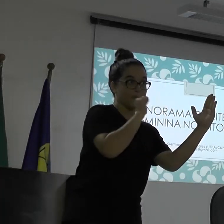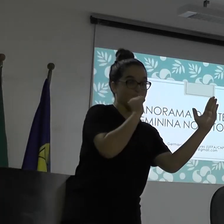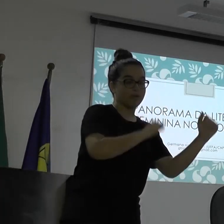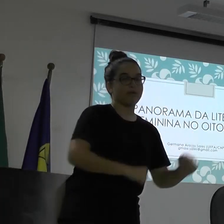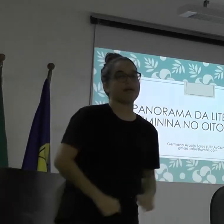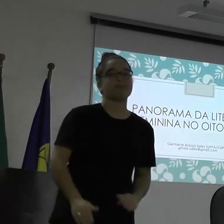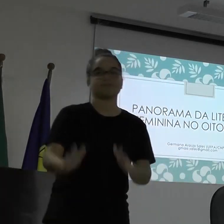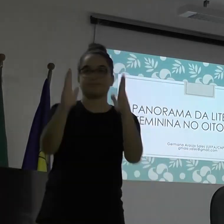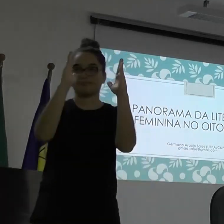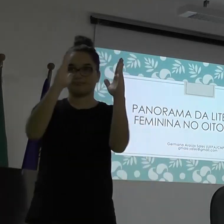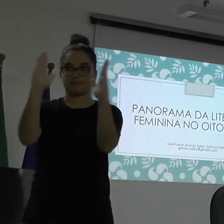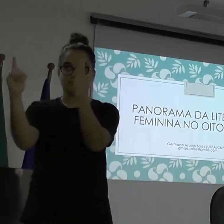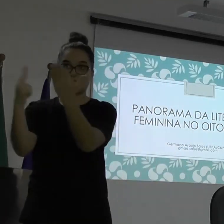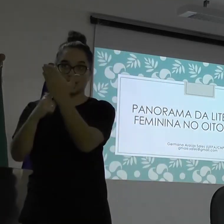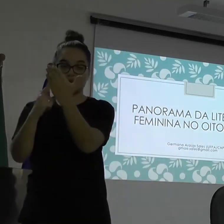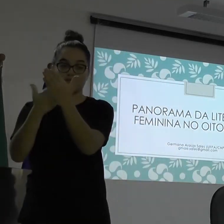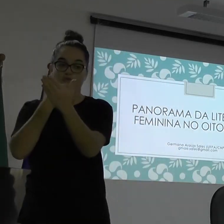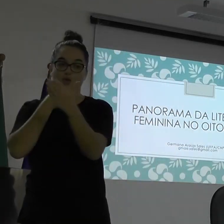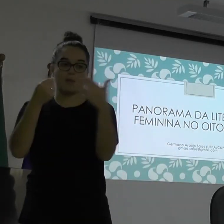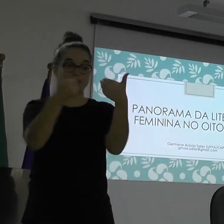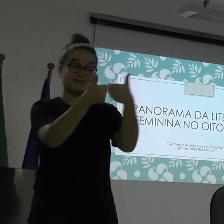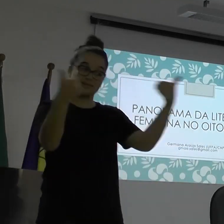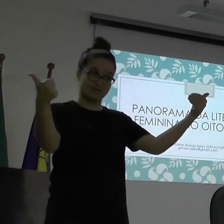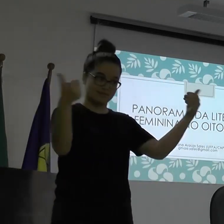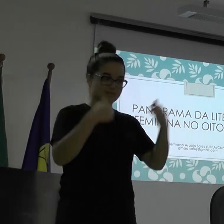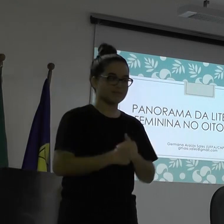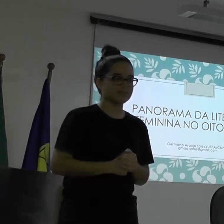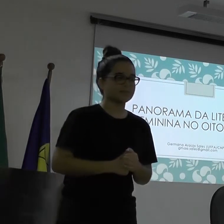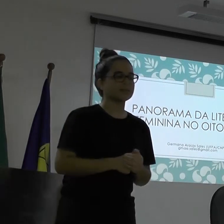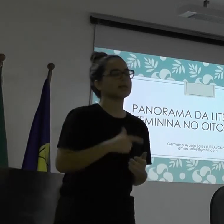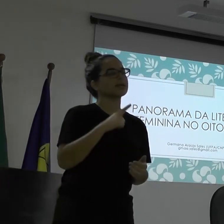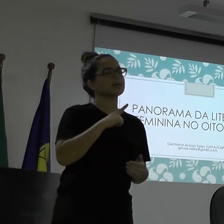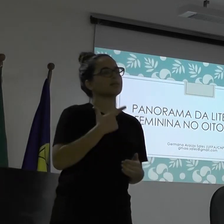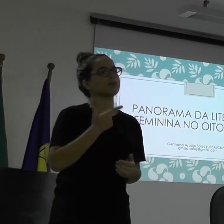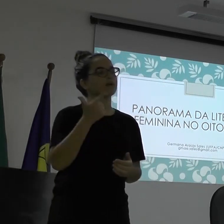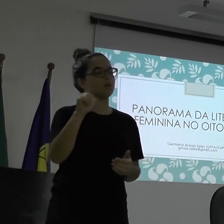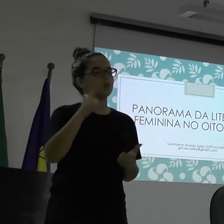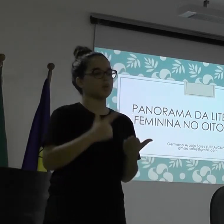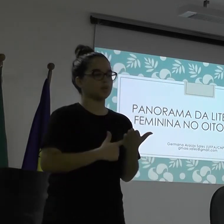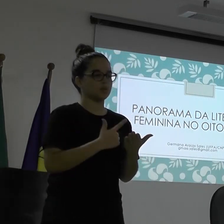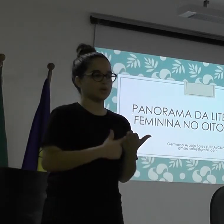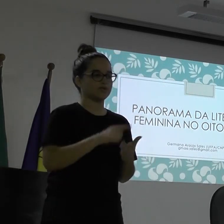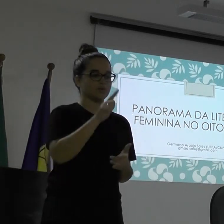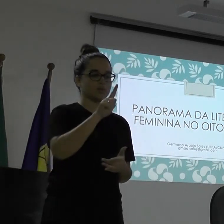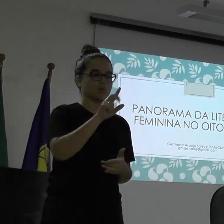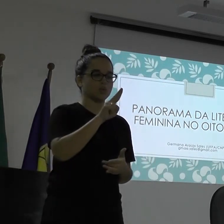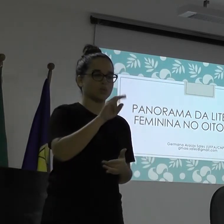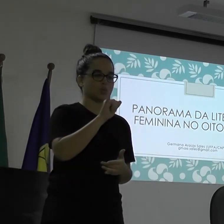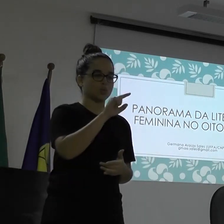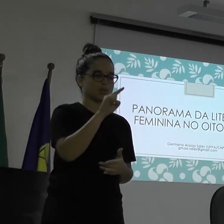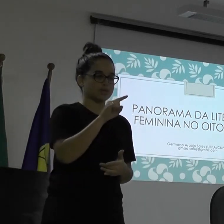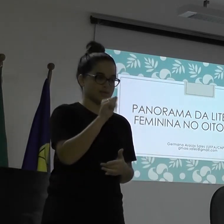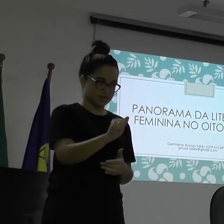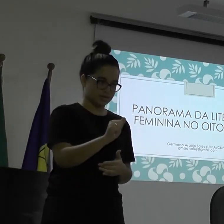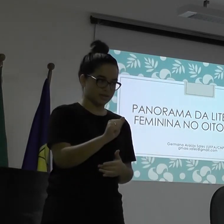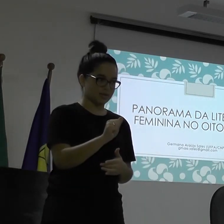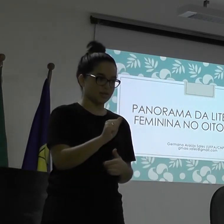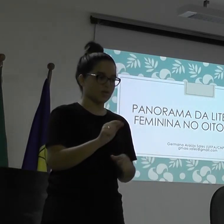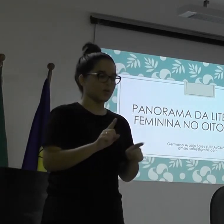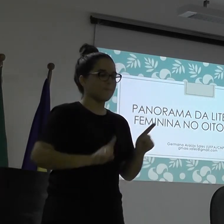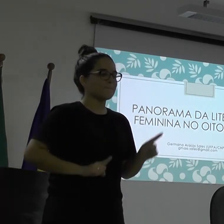homens. A Luísa, do Primo Basílio, a primeira cena do romance, é a